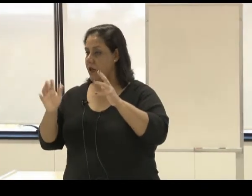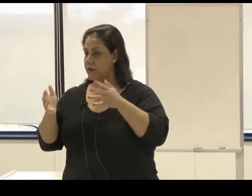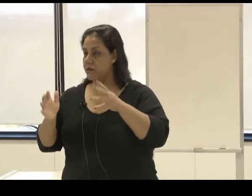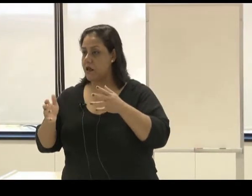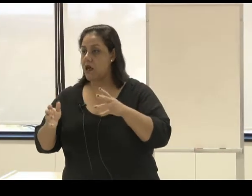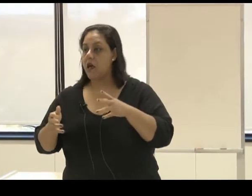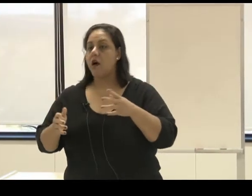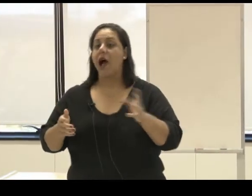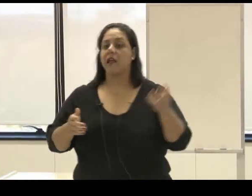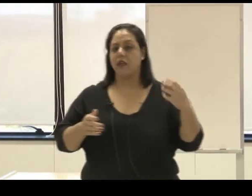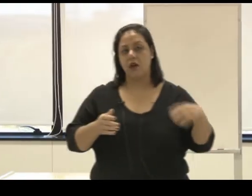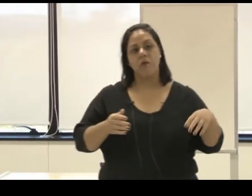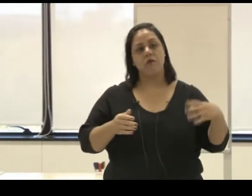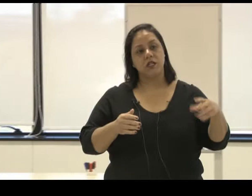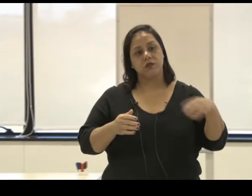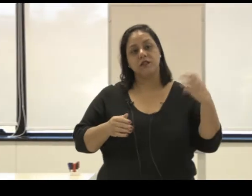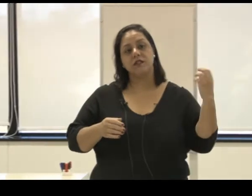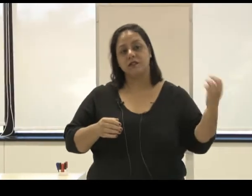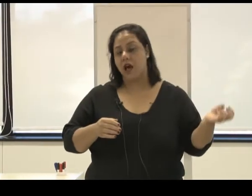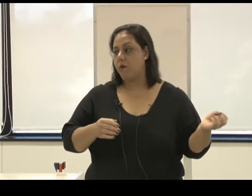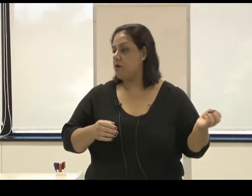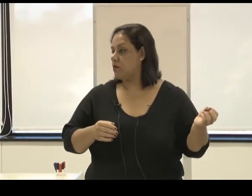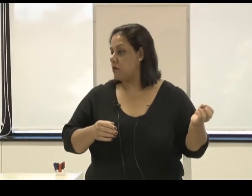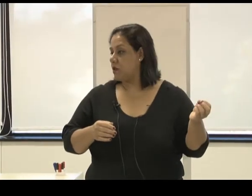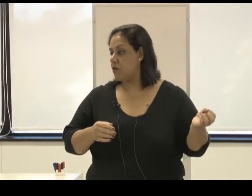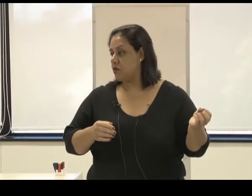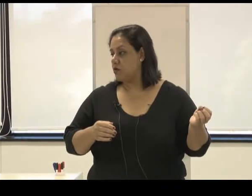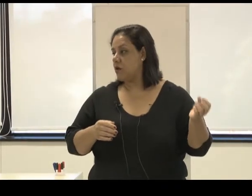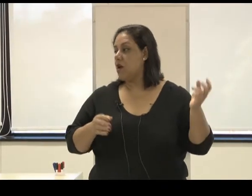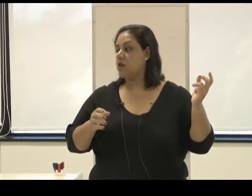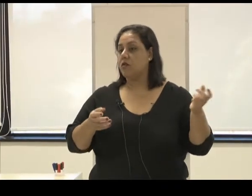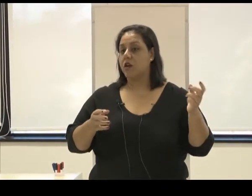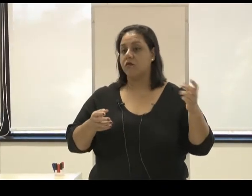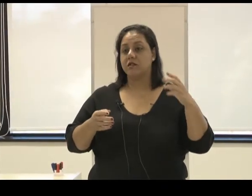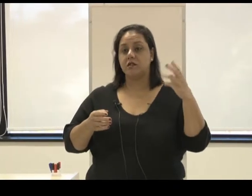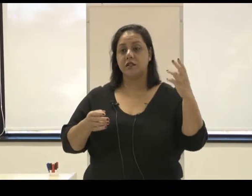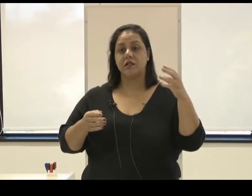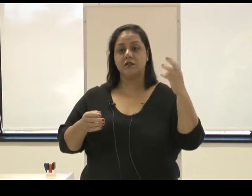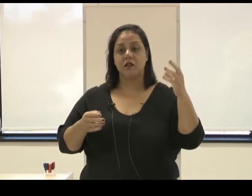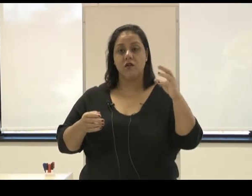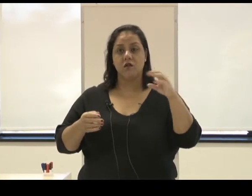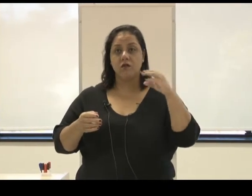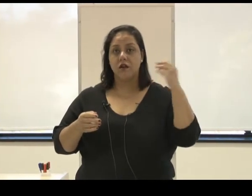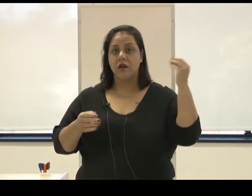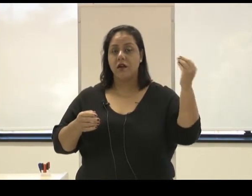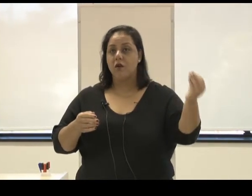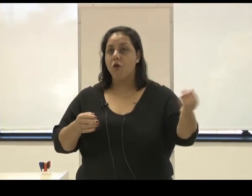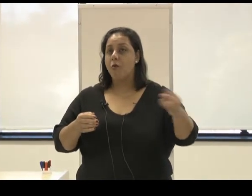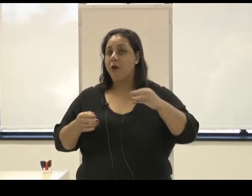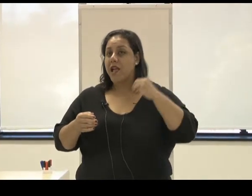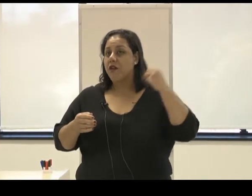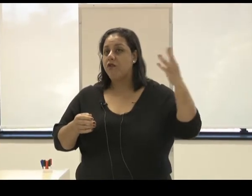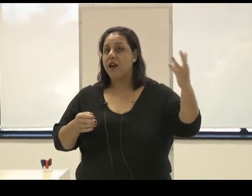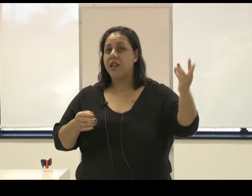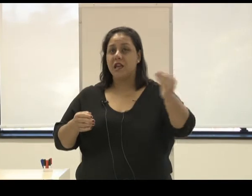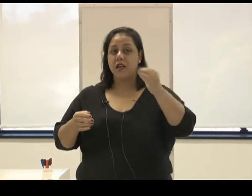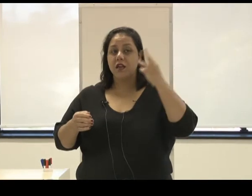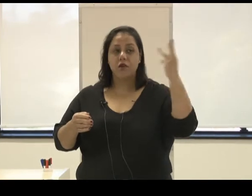sinais. Aqui, obviamente, vocês sabem os conteúdos. Só que vocês ainda estão, como é que eu faria aquilo em língua